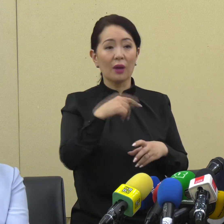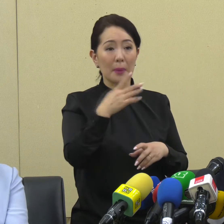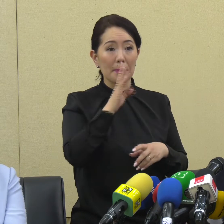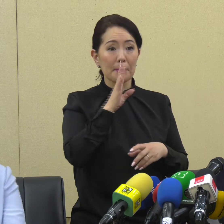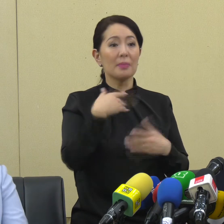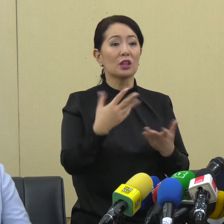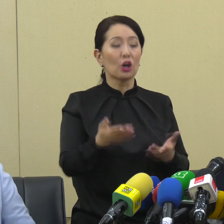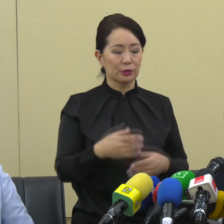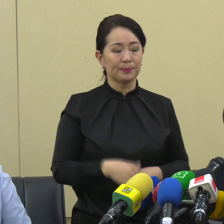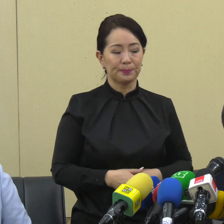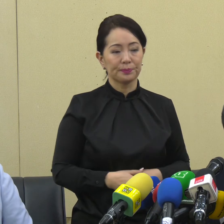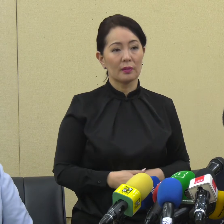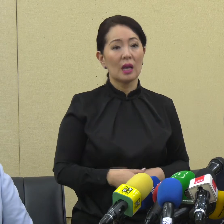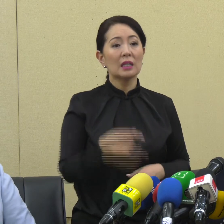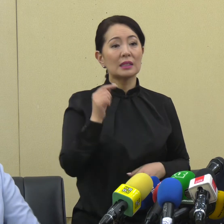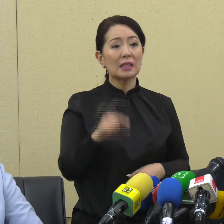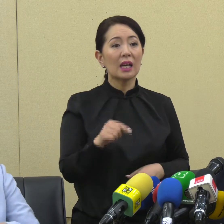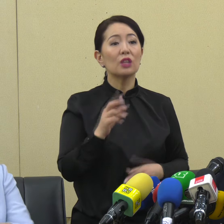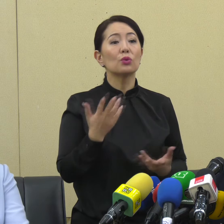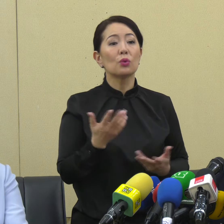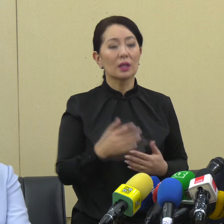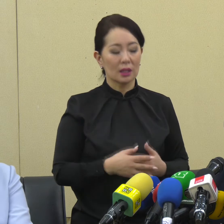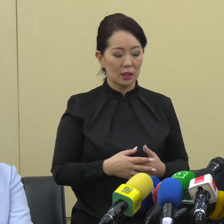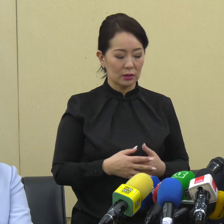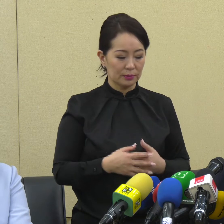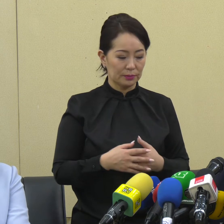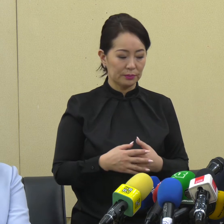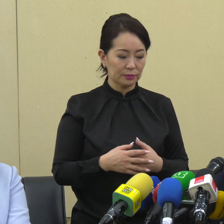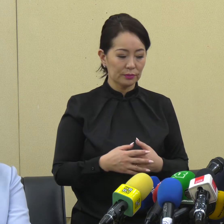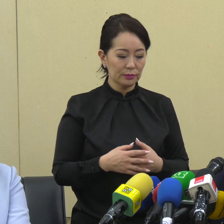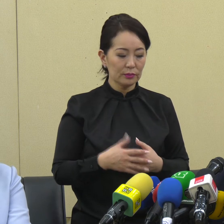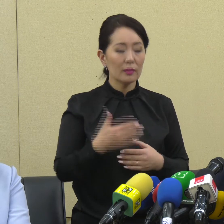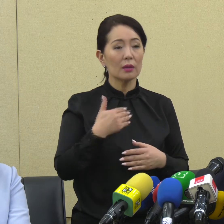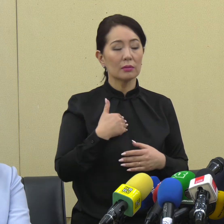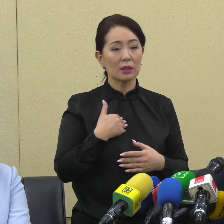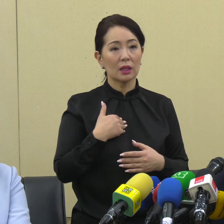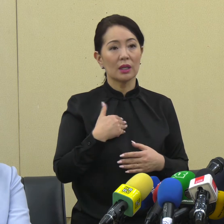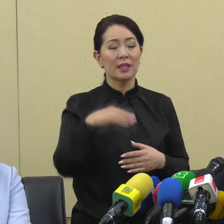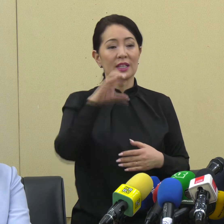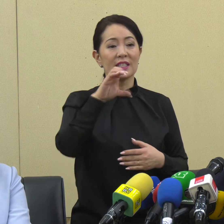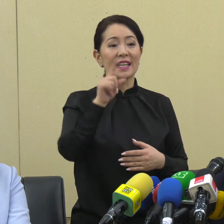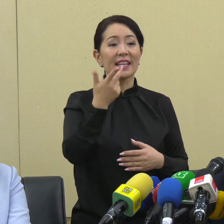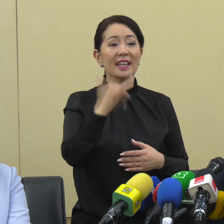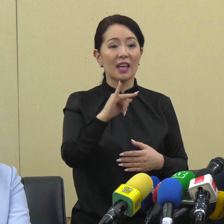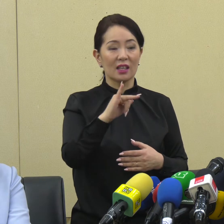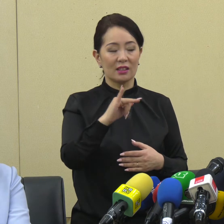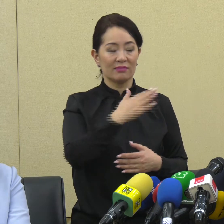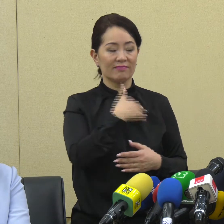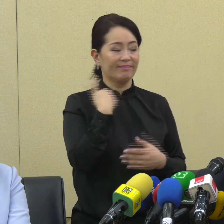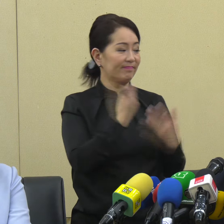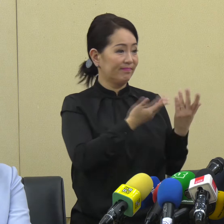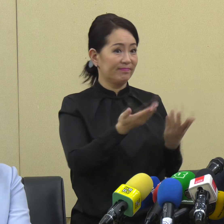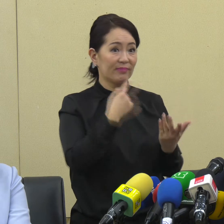юм аа. За энэ дээр бол яг уу түрүүн сая манай сэргээ доктор дарга